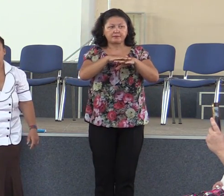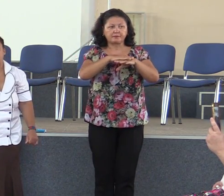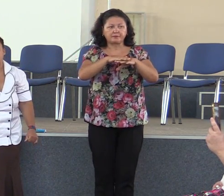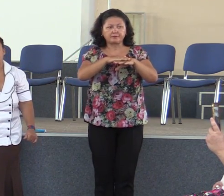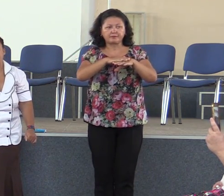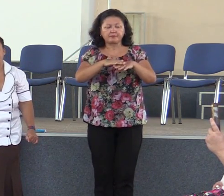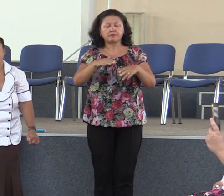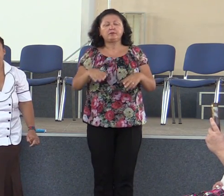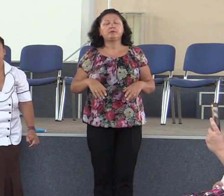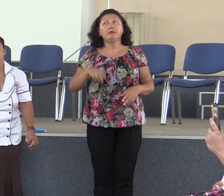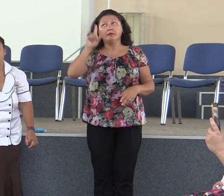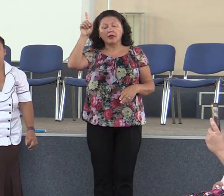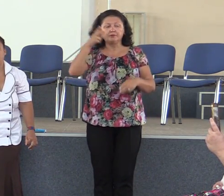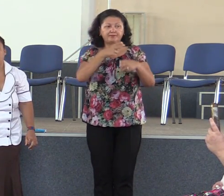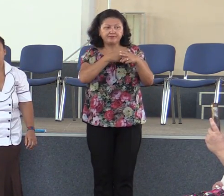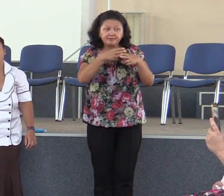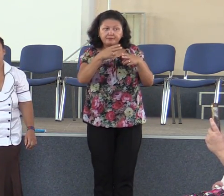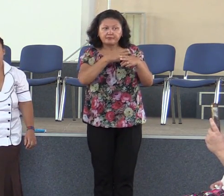Te curățește.